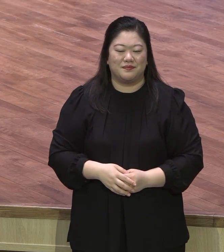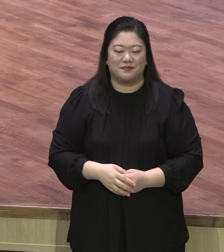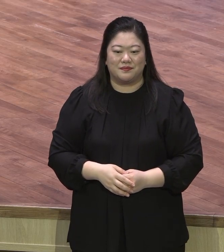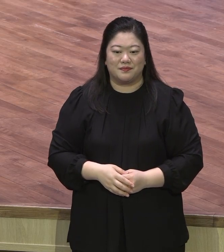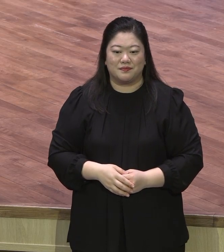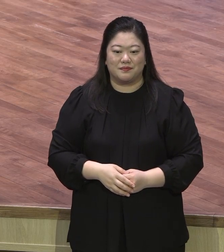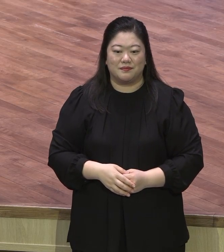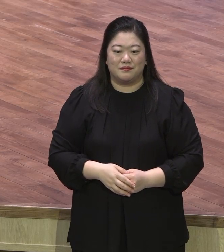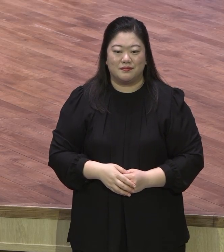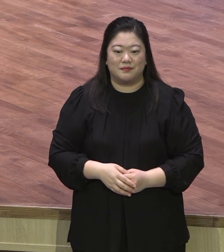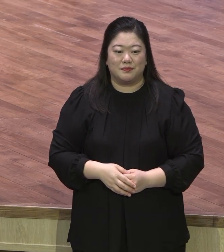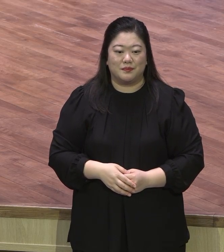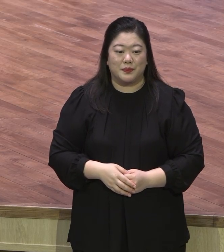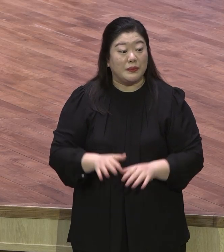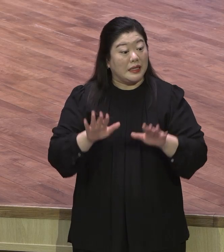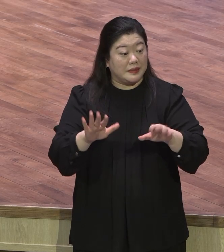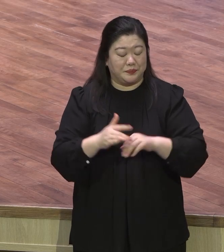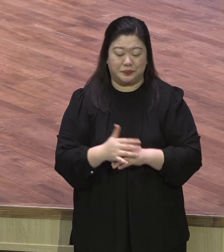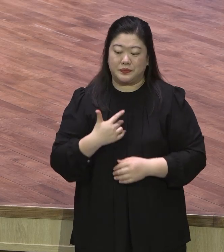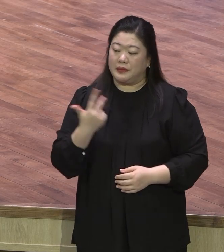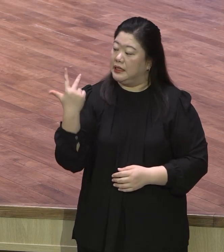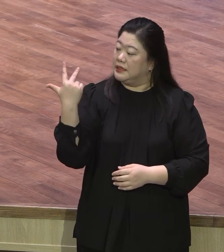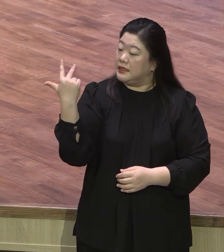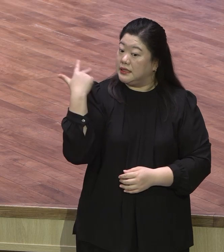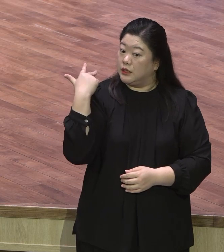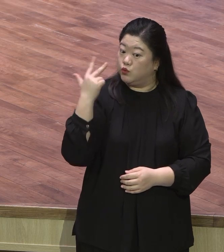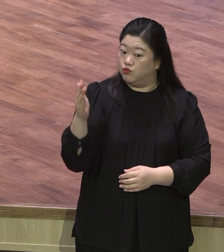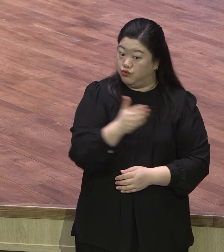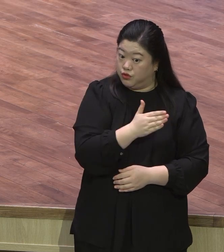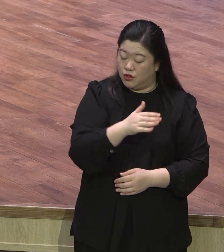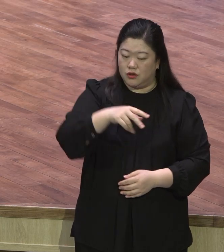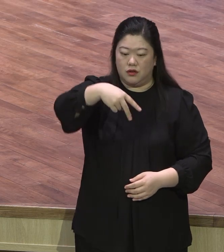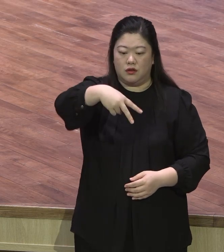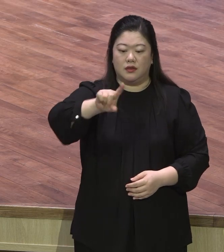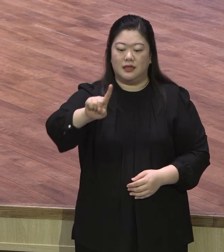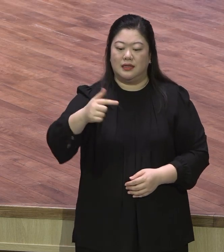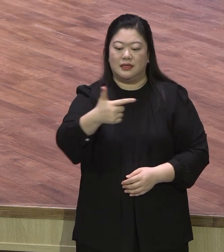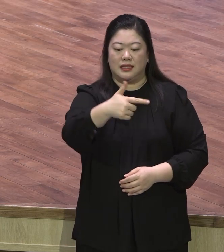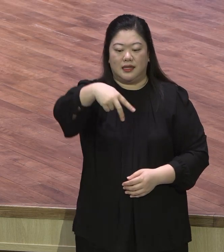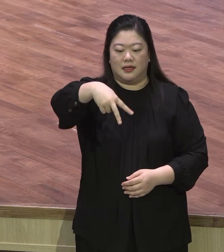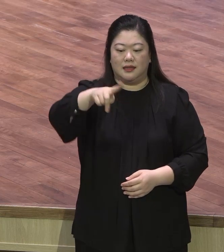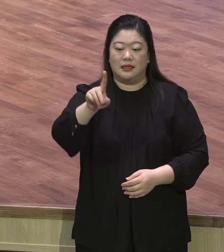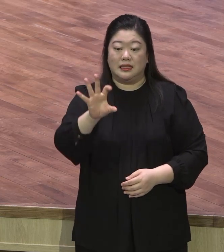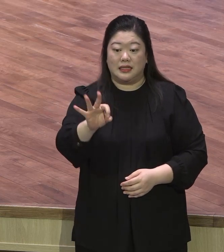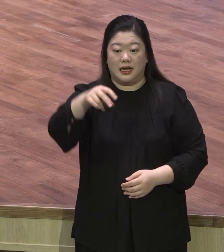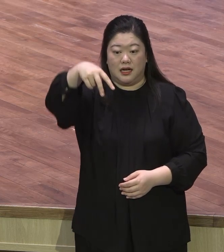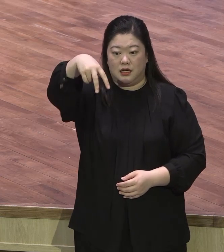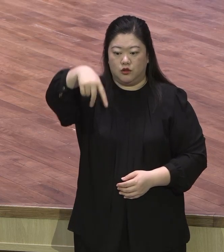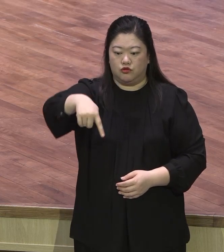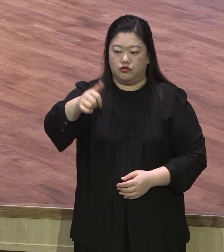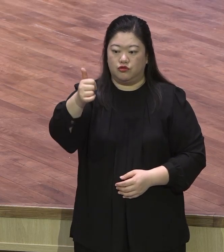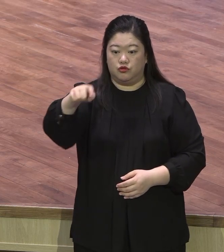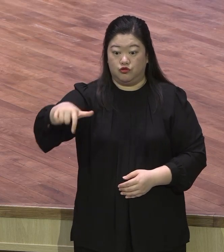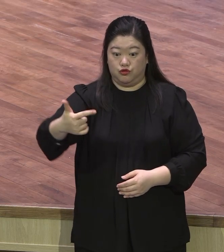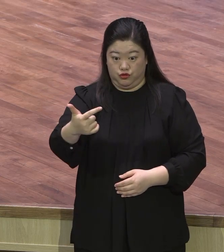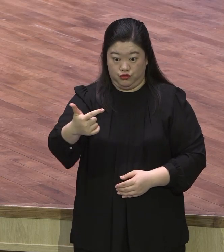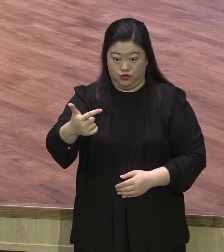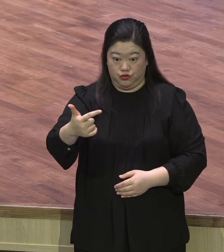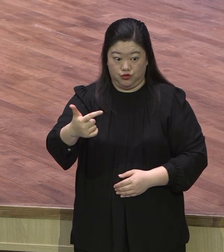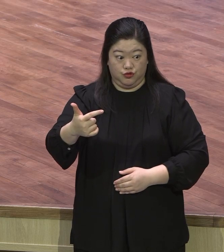지난주일부터 우리 예수님의 산상수원에 나오는 주기도문에 대해서 우리 살펴보고 있습니다.